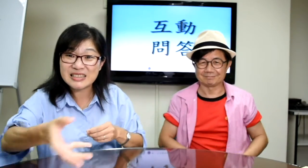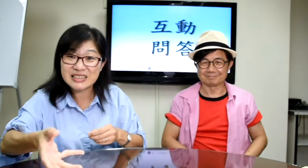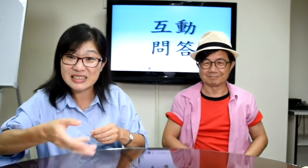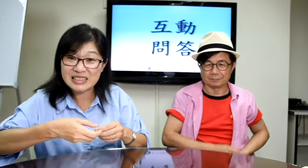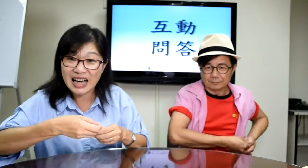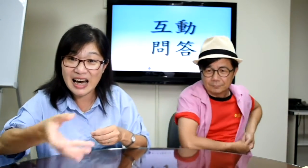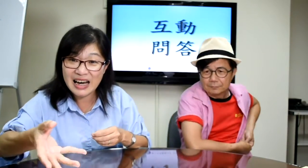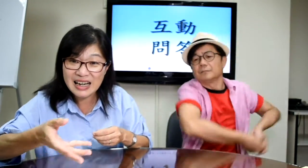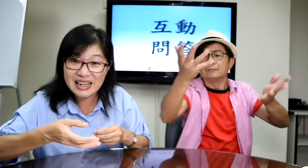啥？